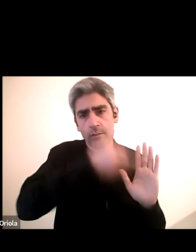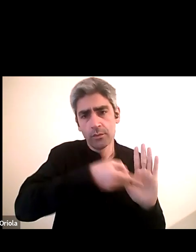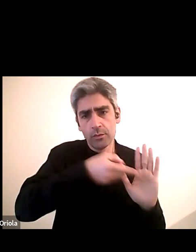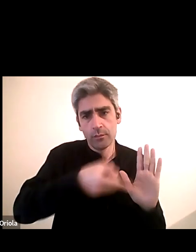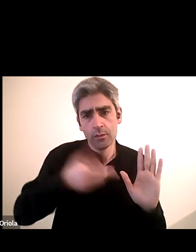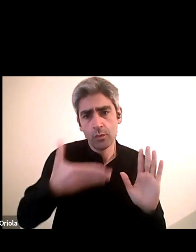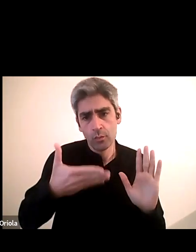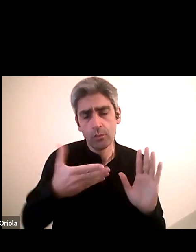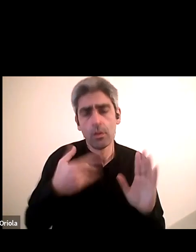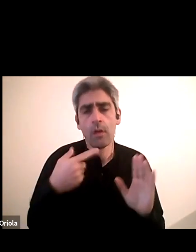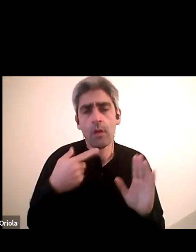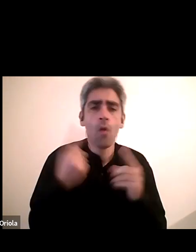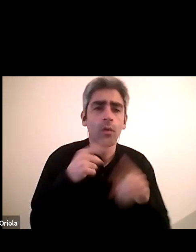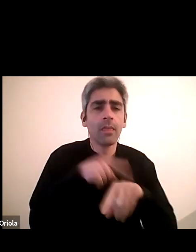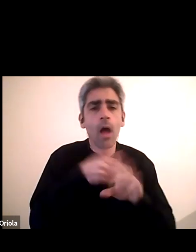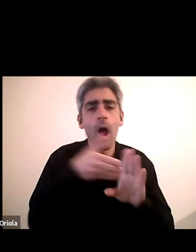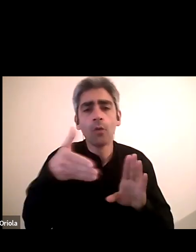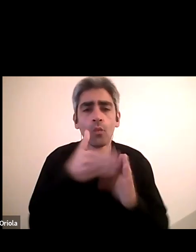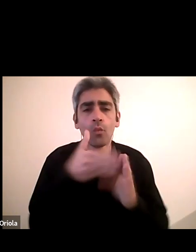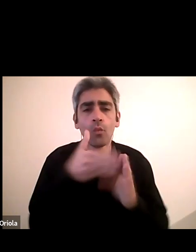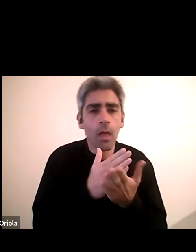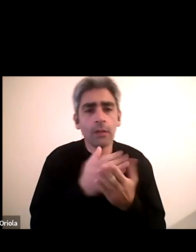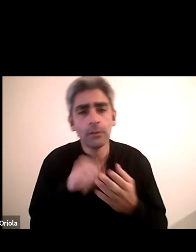Teve algumas hesitações, mas está estabilizado.